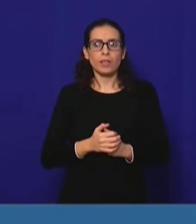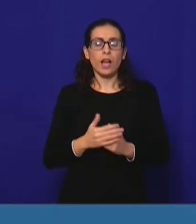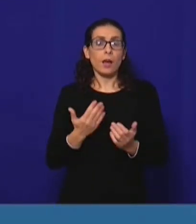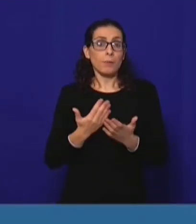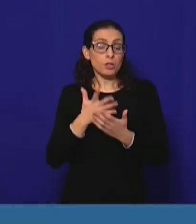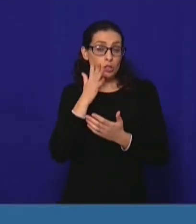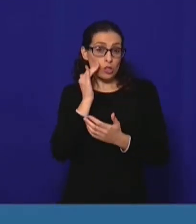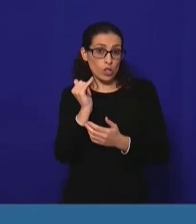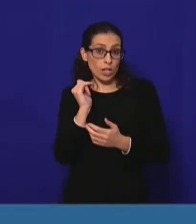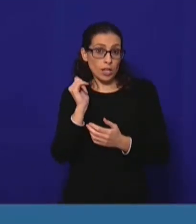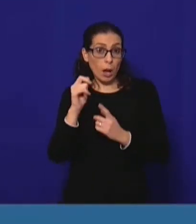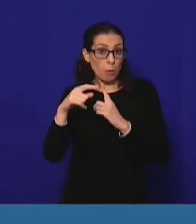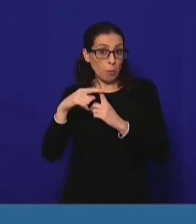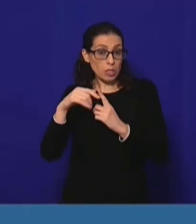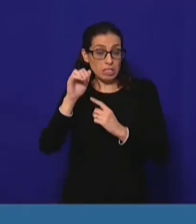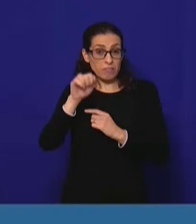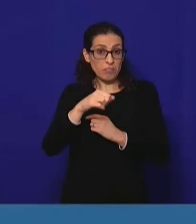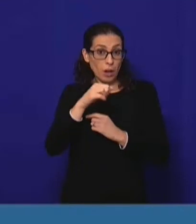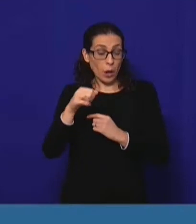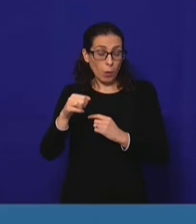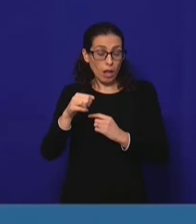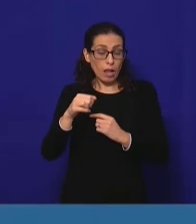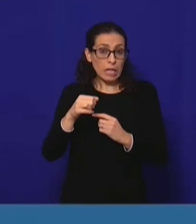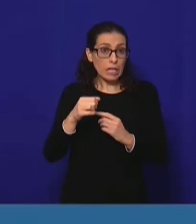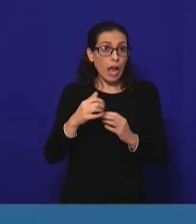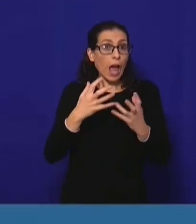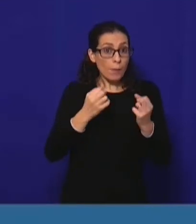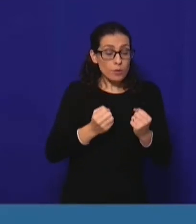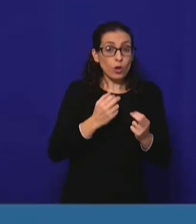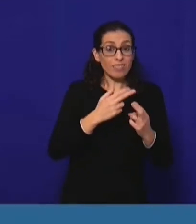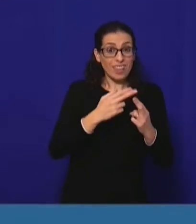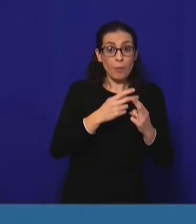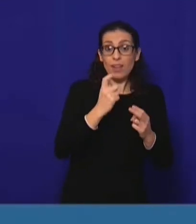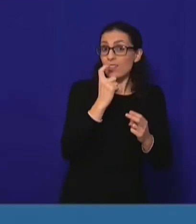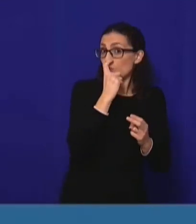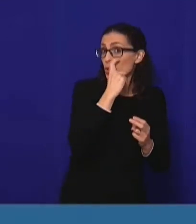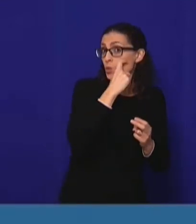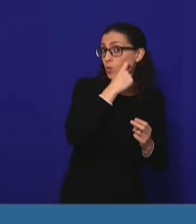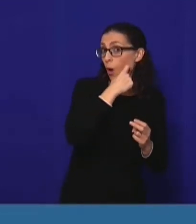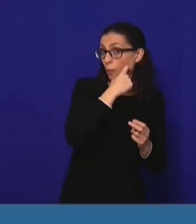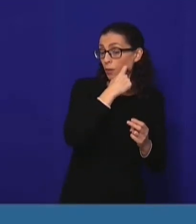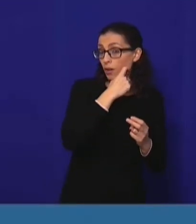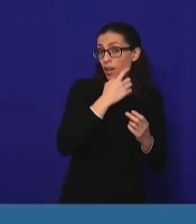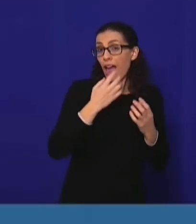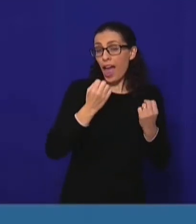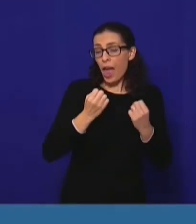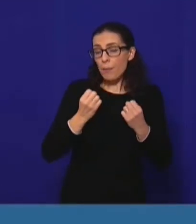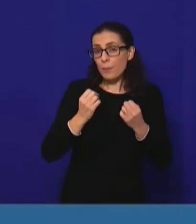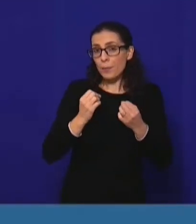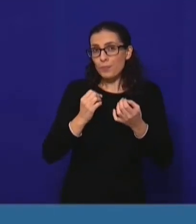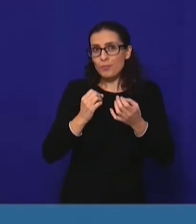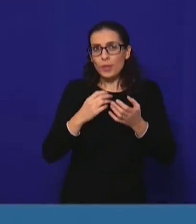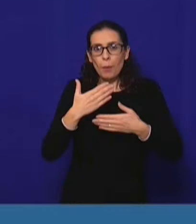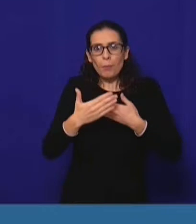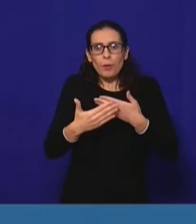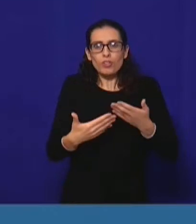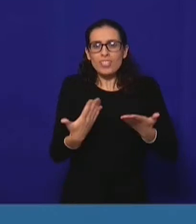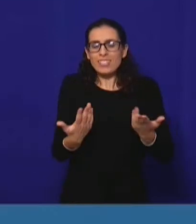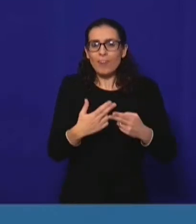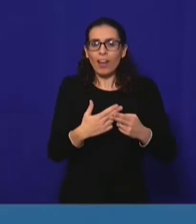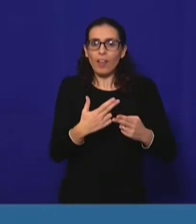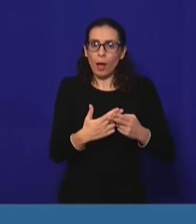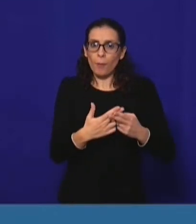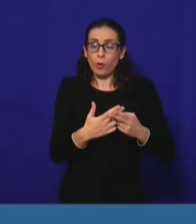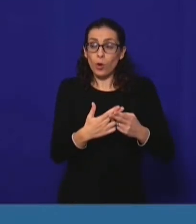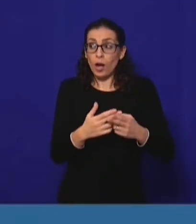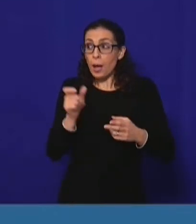U forsi ħafna nies li marru diġà jagħmlu l-swab jafu li hija teknika ta' kif tagħmel is-swab hija teknika li rrid jagħmililek